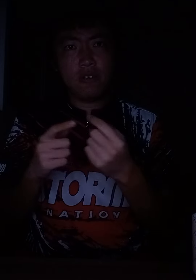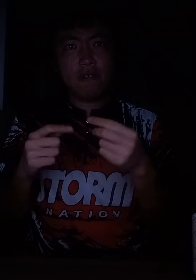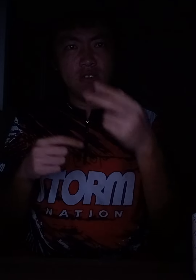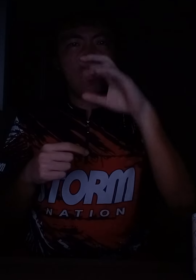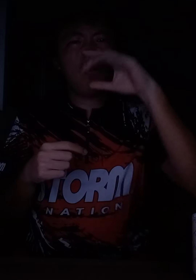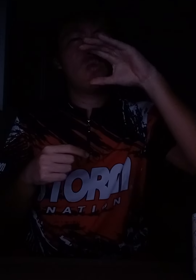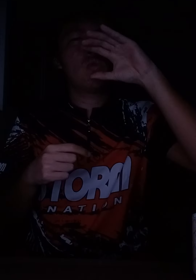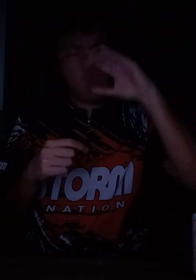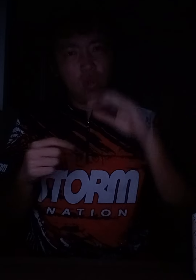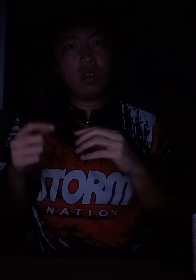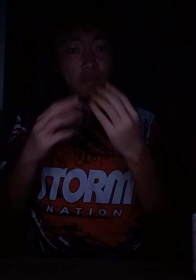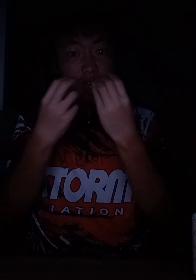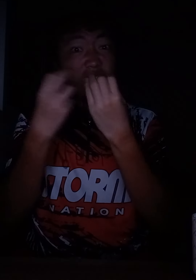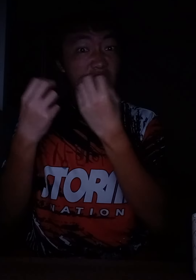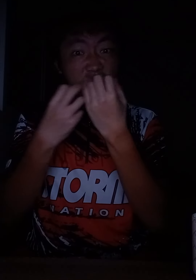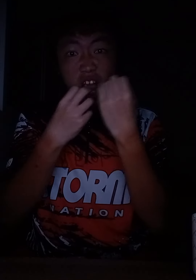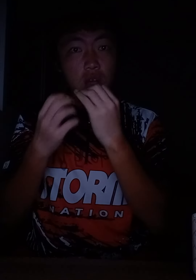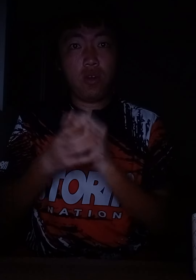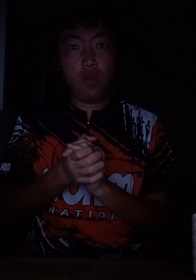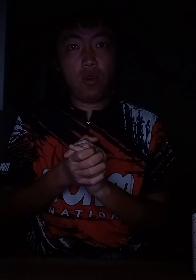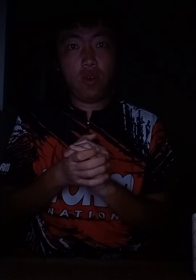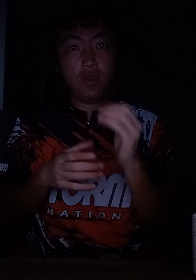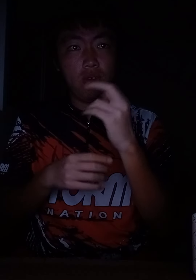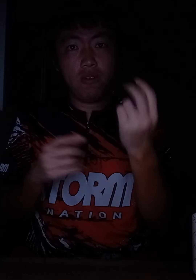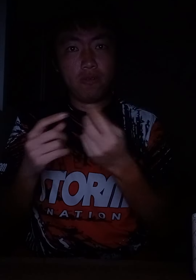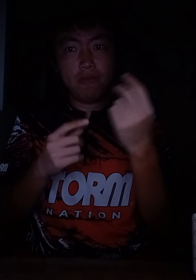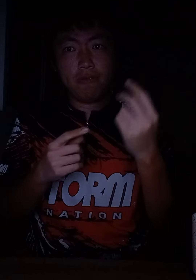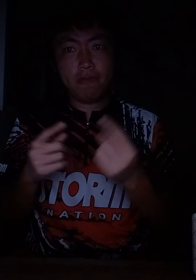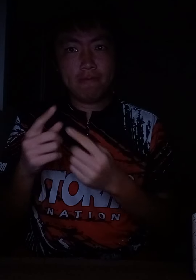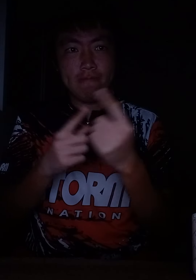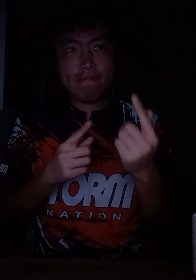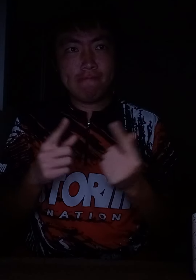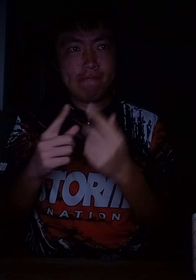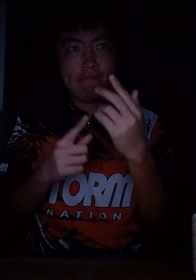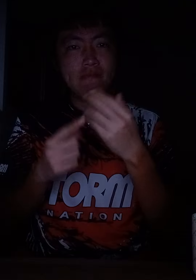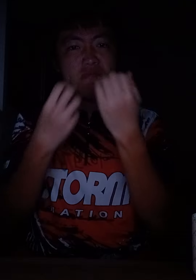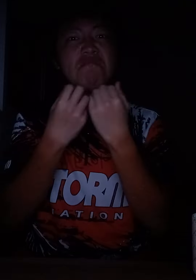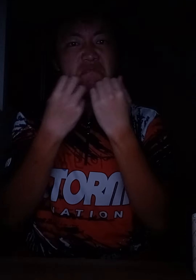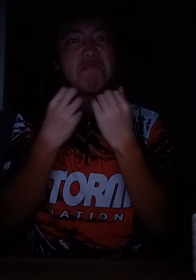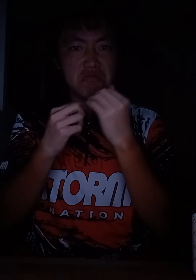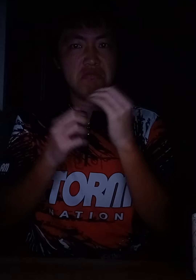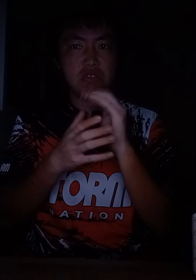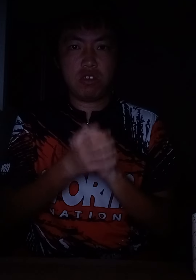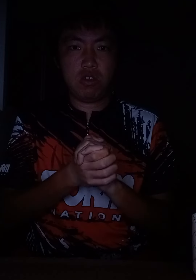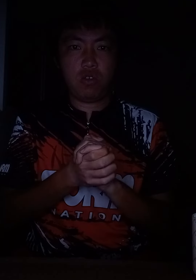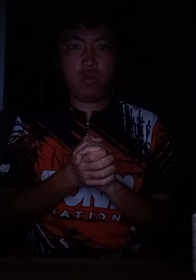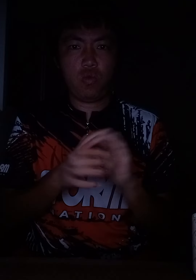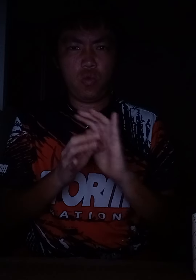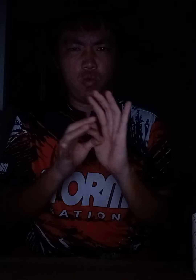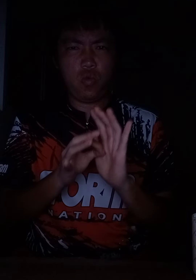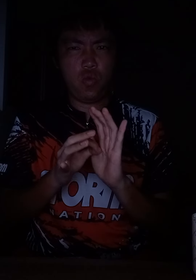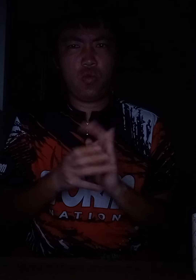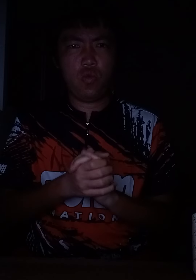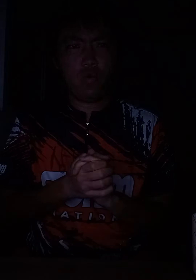맥주를 마시면서 빵을 먹기도 했고요. 그리고 이 사이의 상황 속에서 턱스크를 쓰고 있었기 때문에 코로나19 감염 때문에